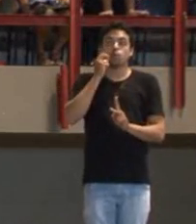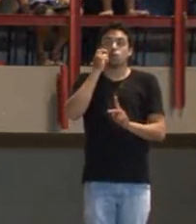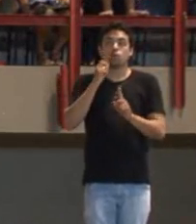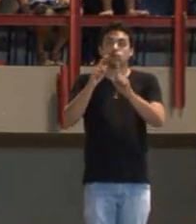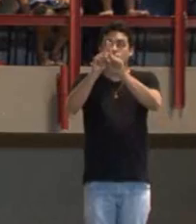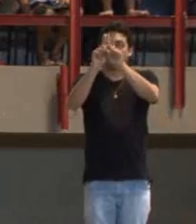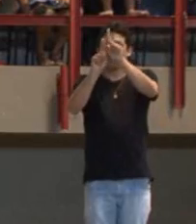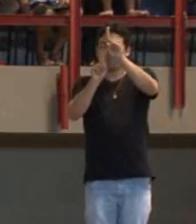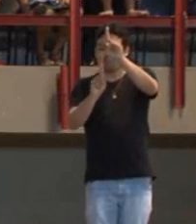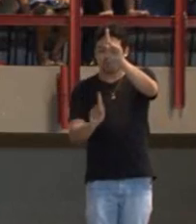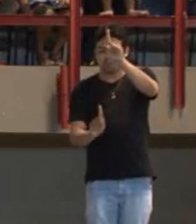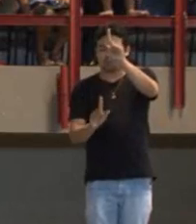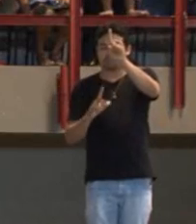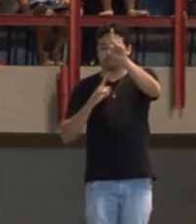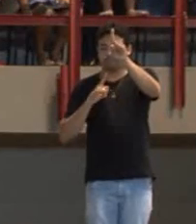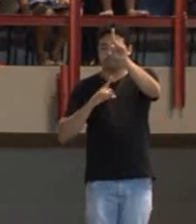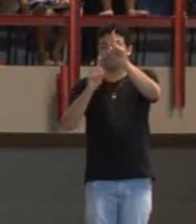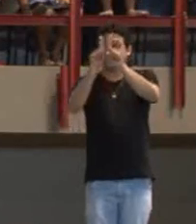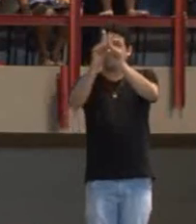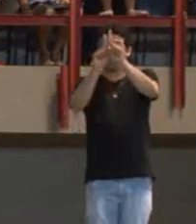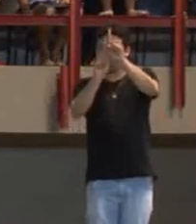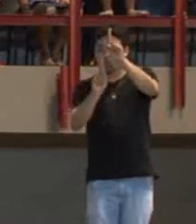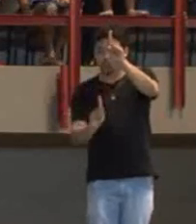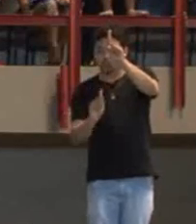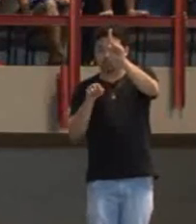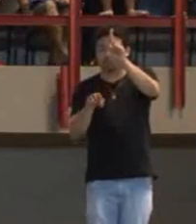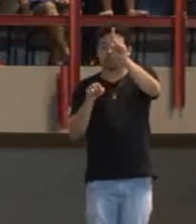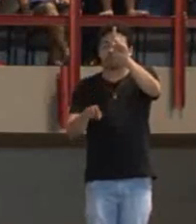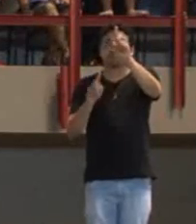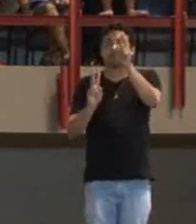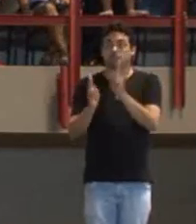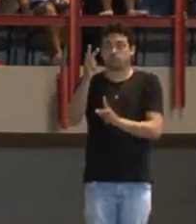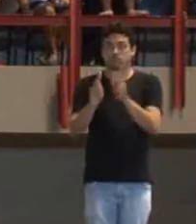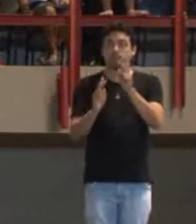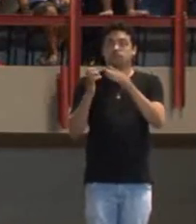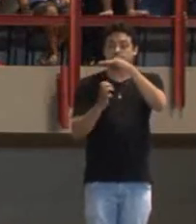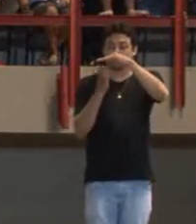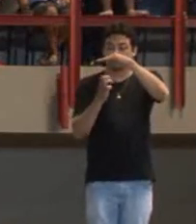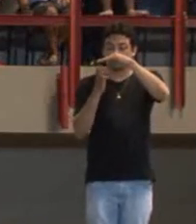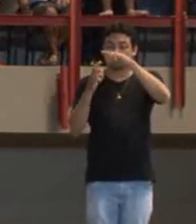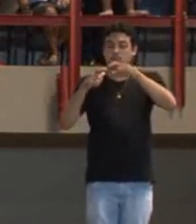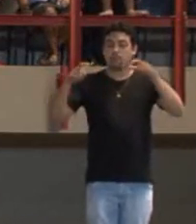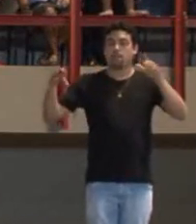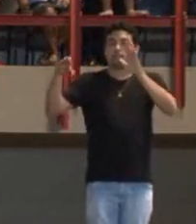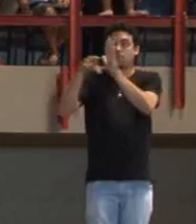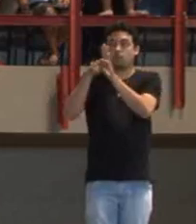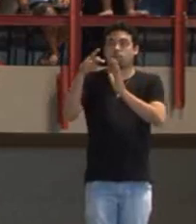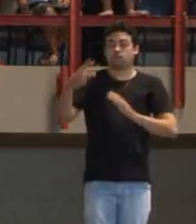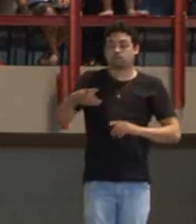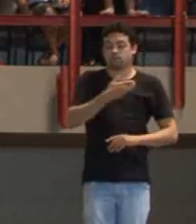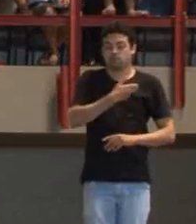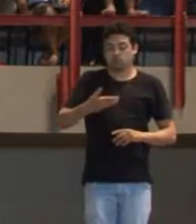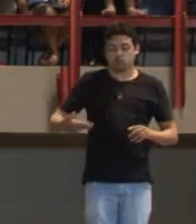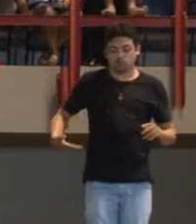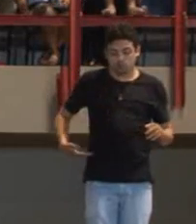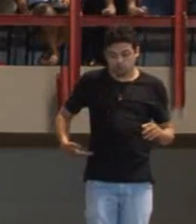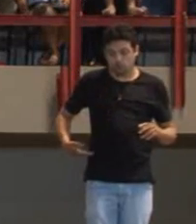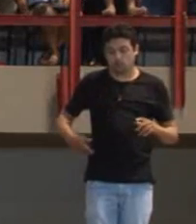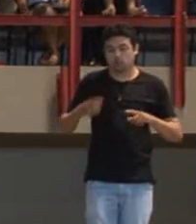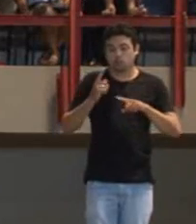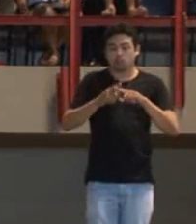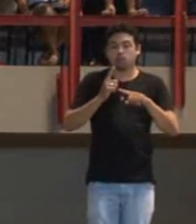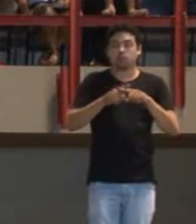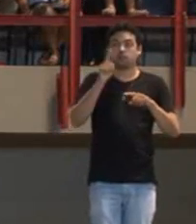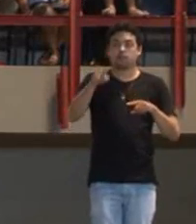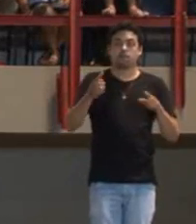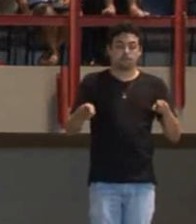caído nos últimos meses. E a Petrobras é uma empresa que a maior parte dela pertence ao governo. Ela é uma empresa de capital